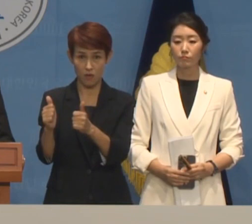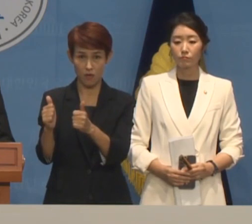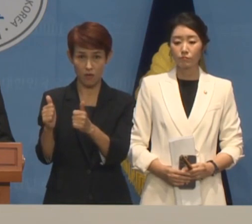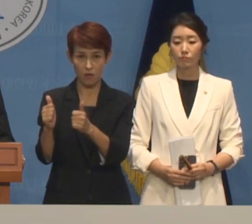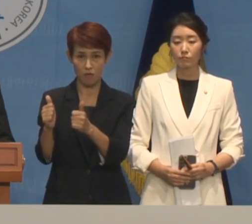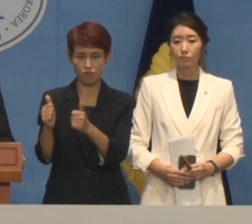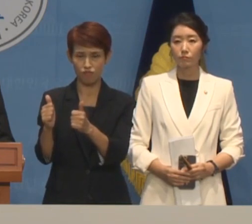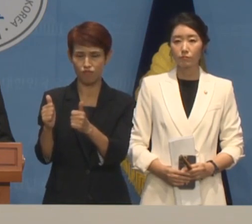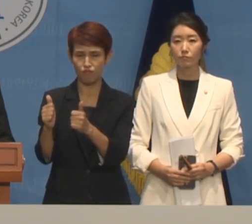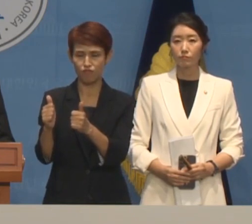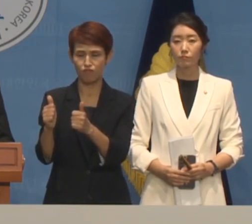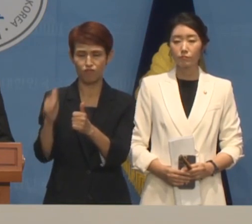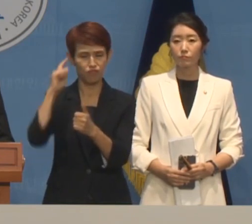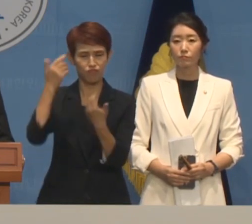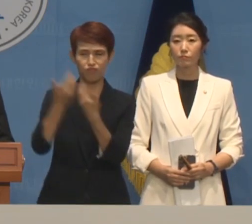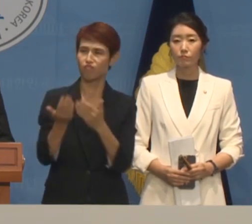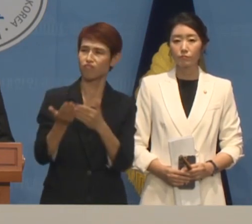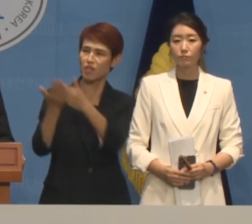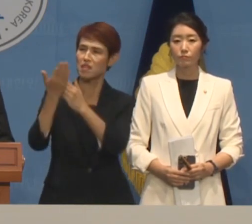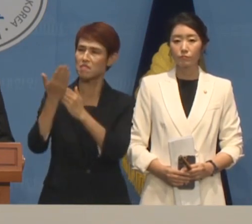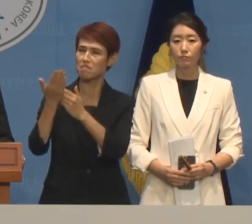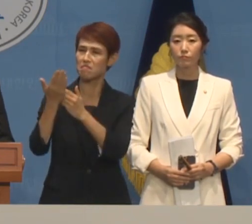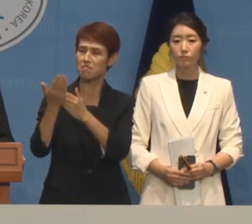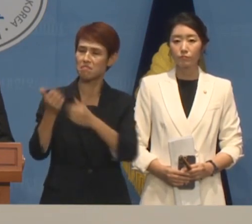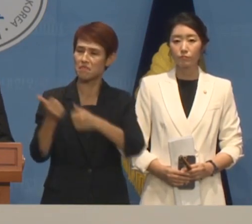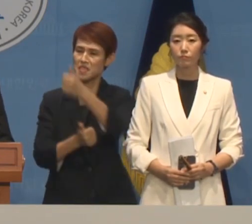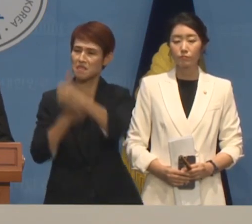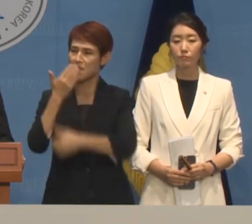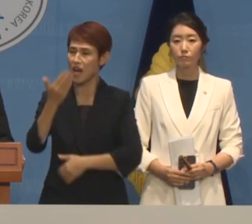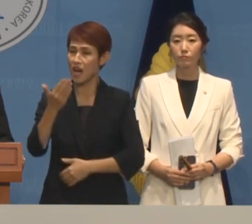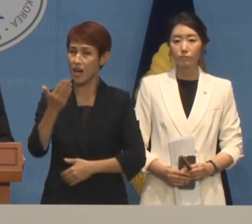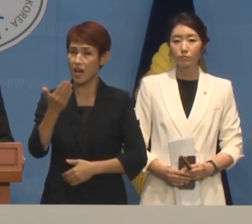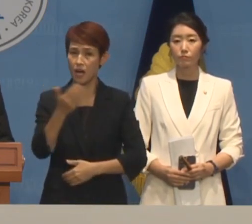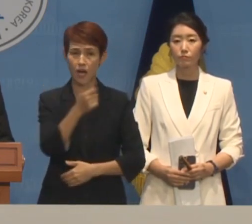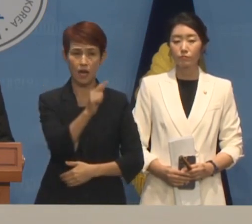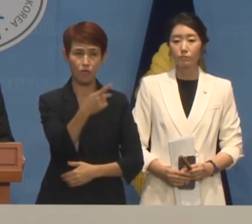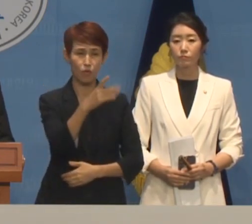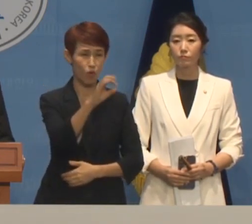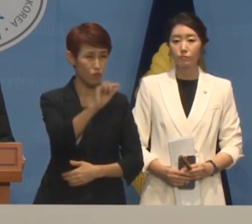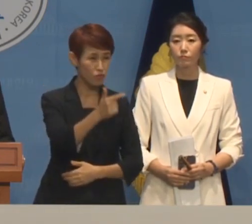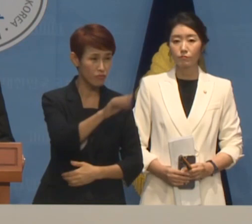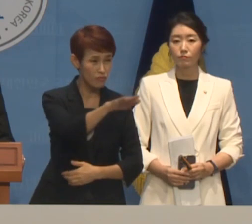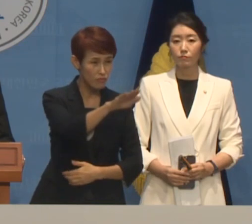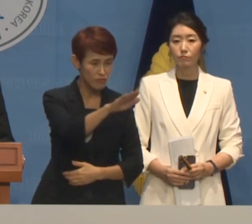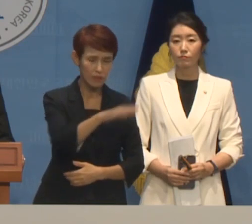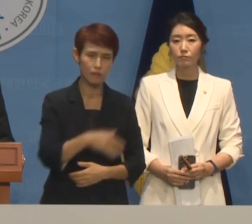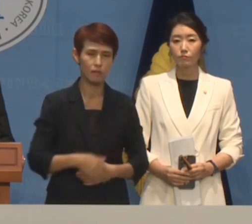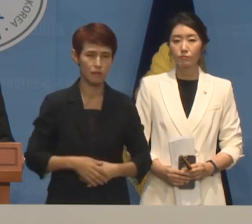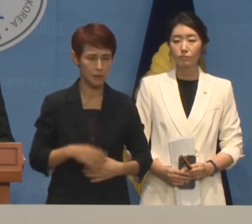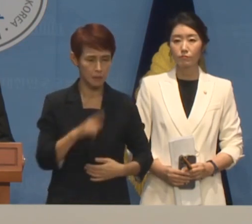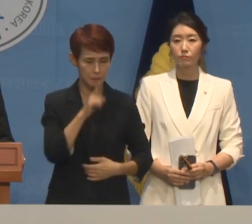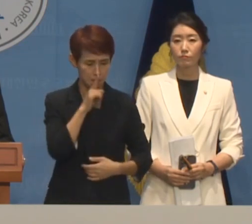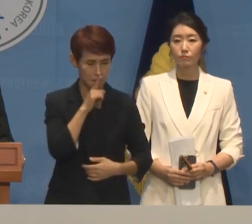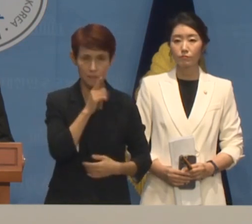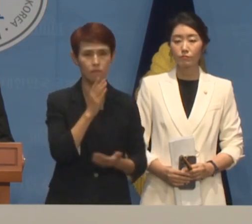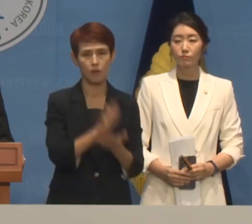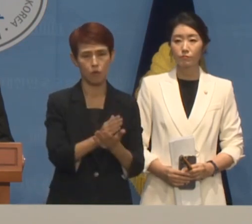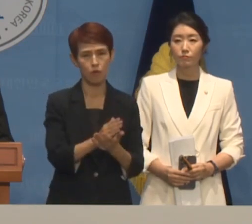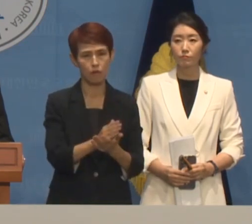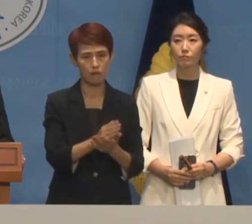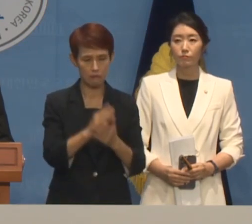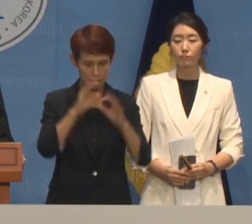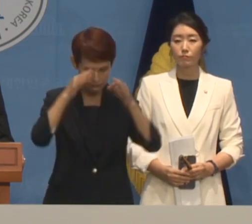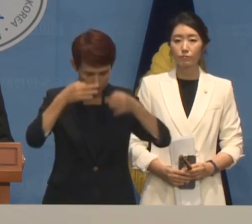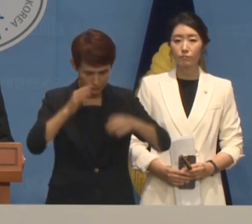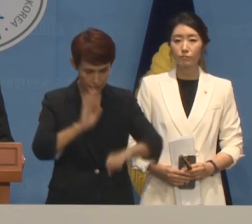뒤엎겠다고 얘기했던 한동훈 대표는 더 이상 침묵으로 일관하지 말고요. 본인이 했던 판단에 잘못이